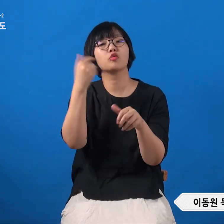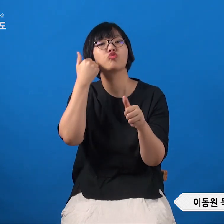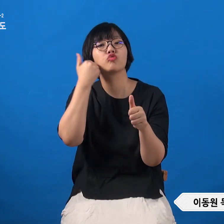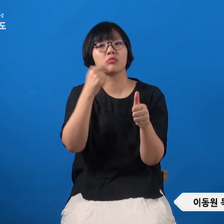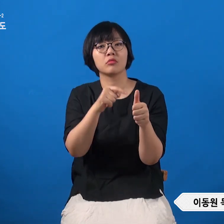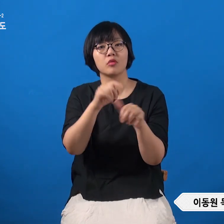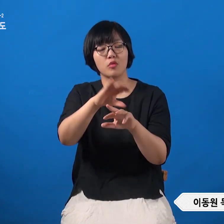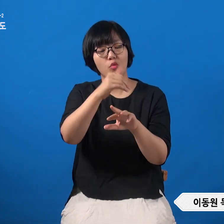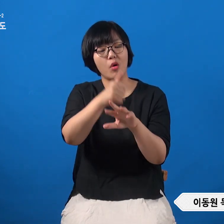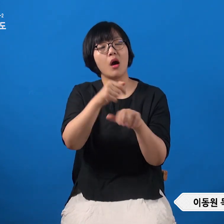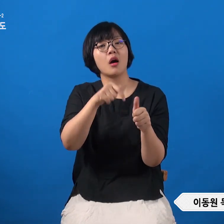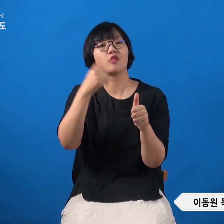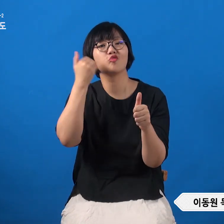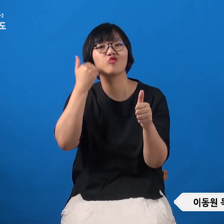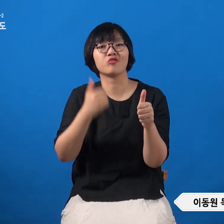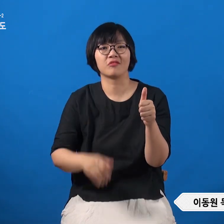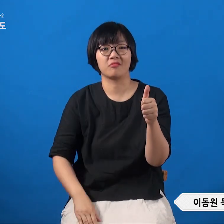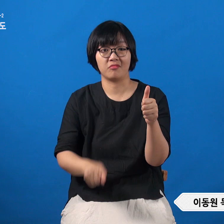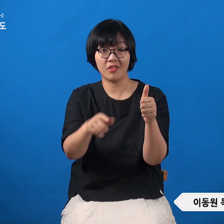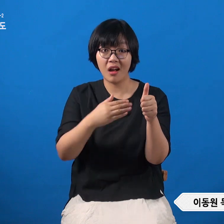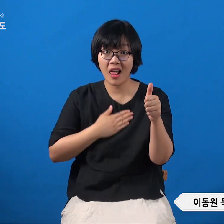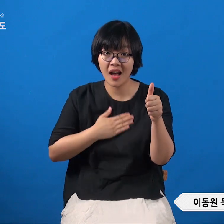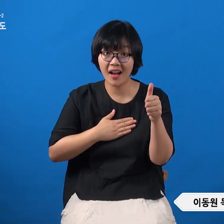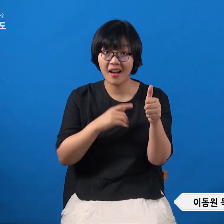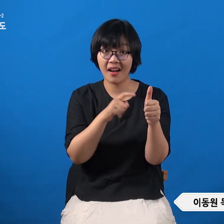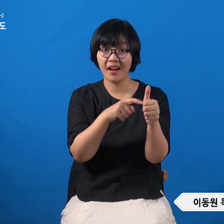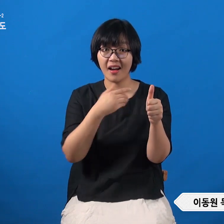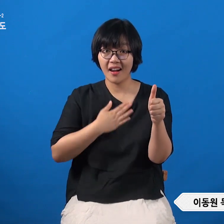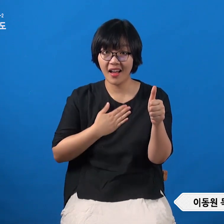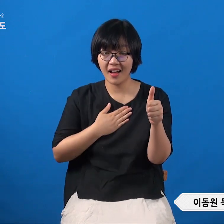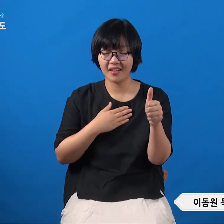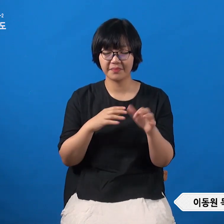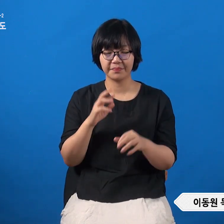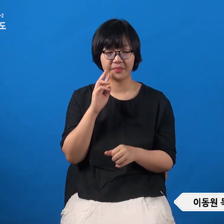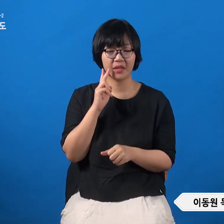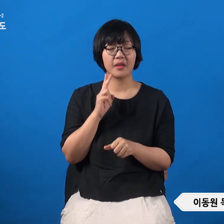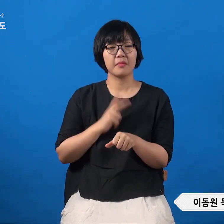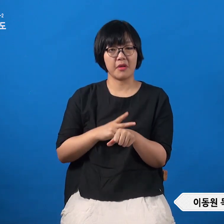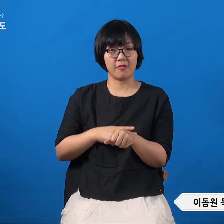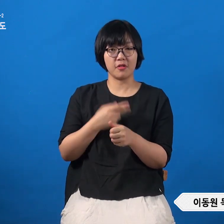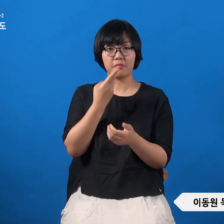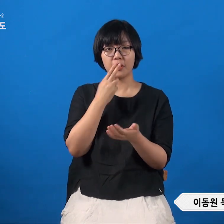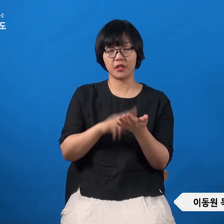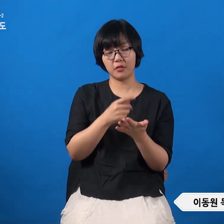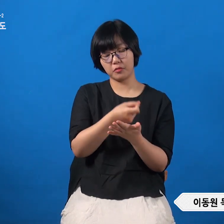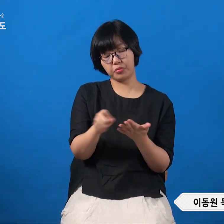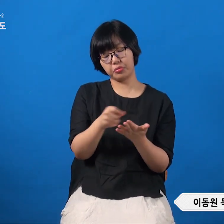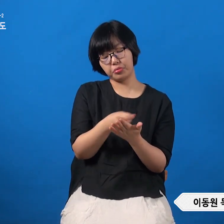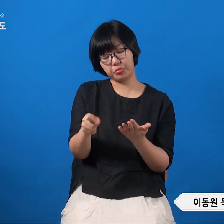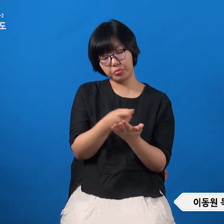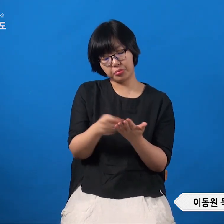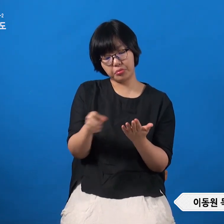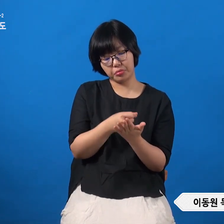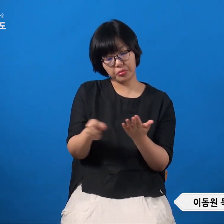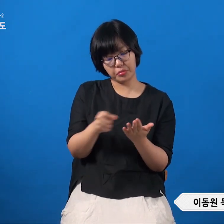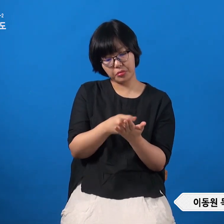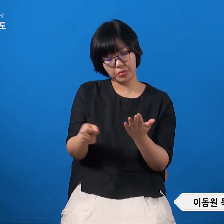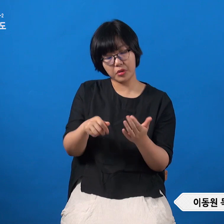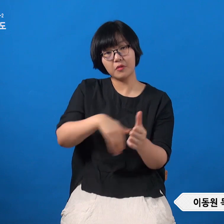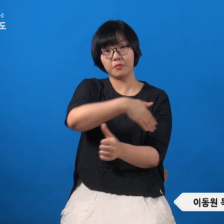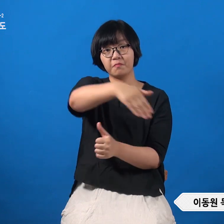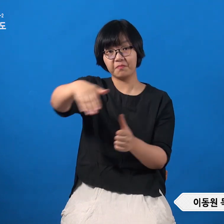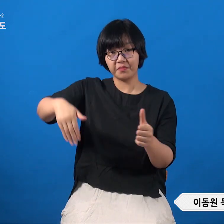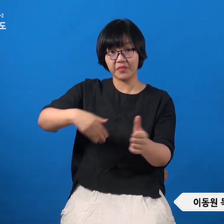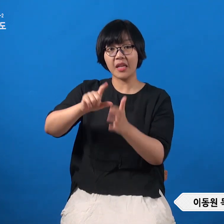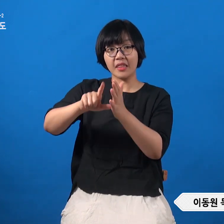바울이 오늘 본문에서 말하고 있는 임금님, 바울이 편지를 쓴 당시에 전 세계에 가장 강력한 영향을